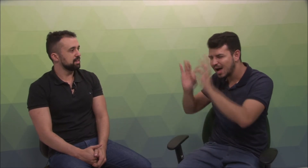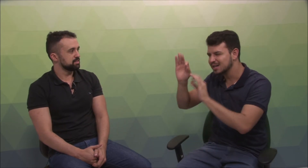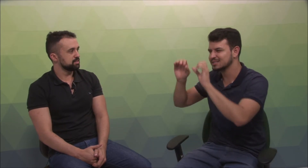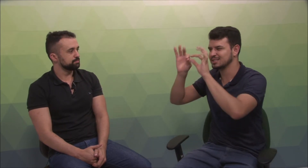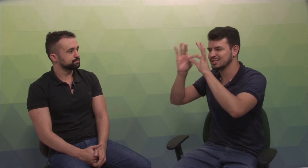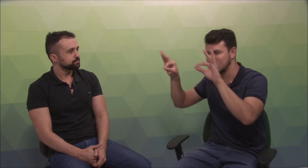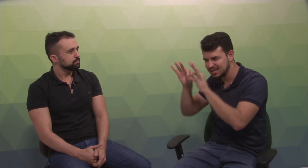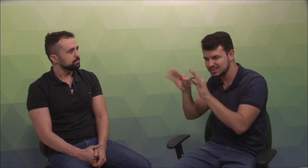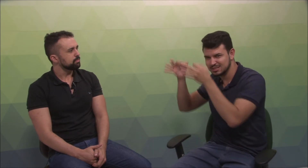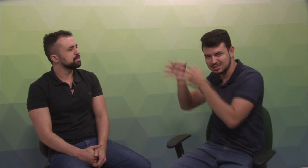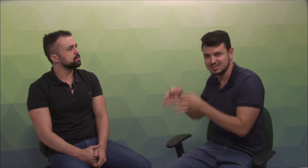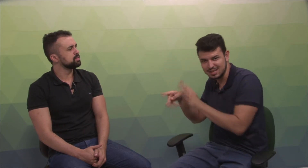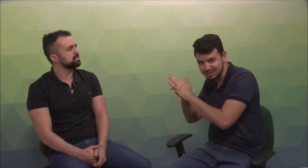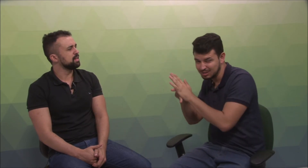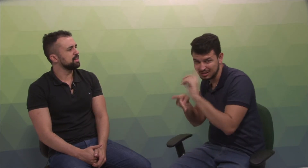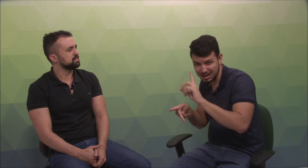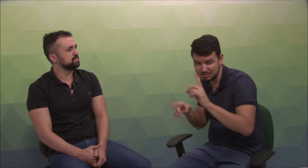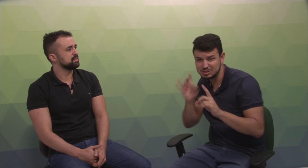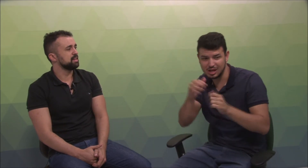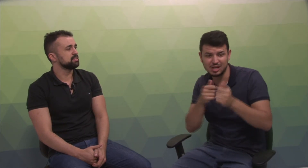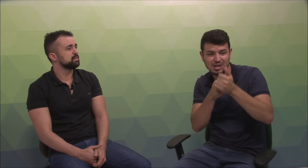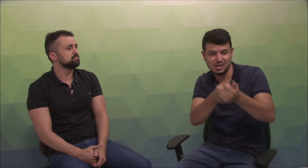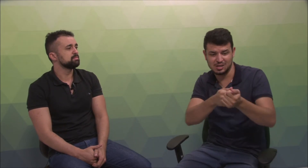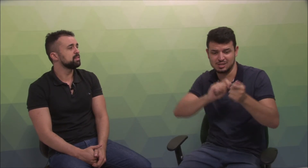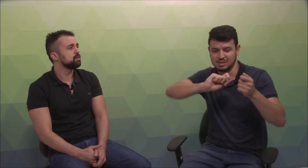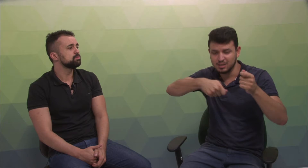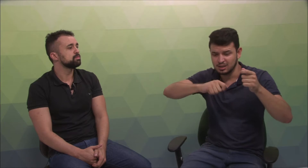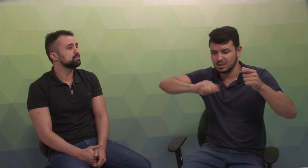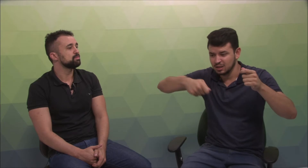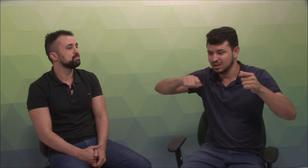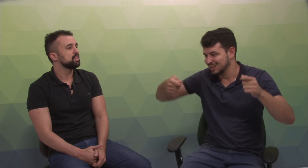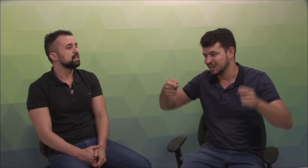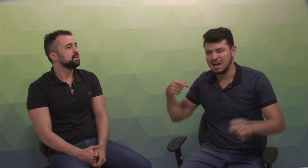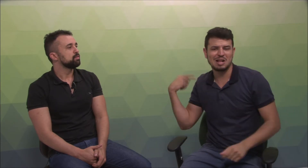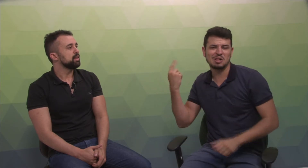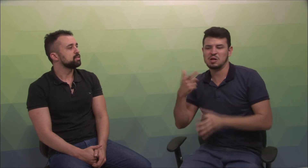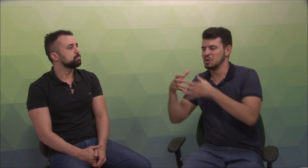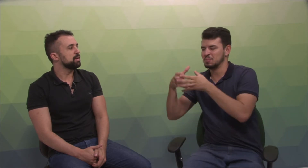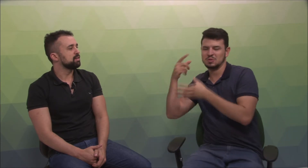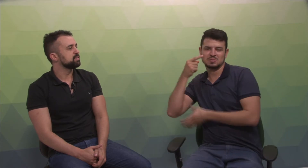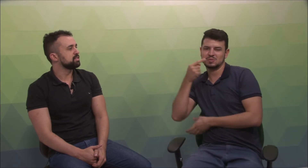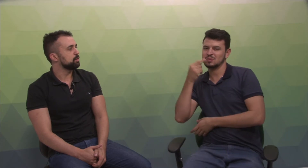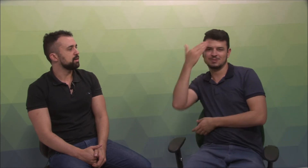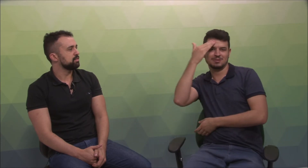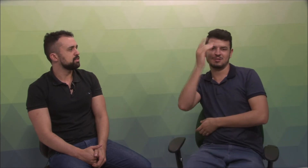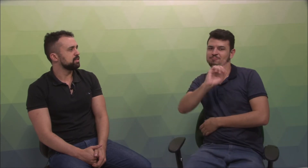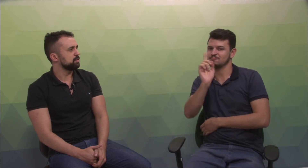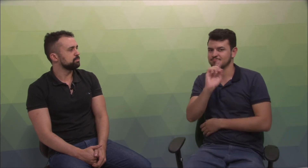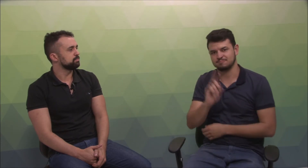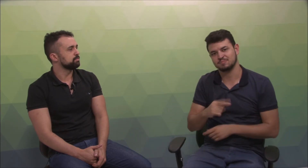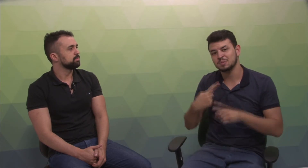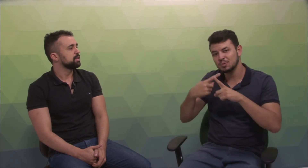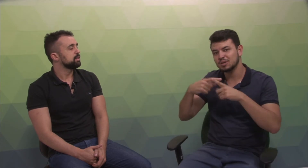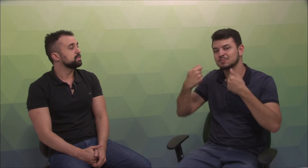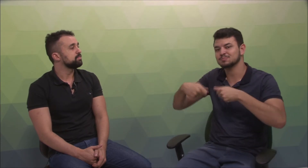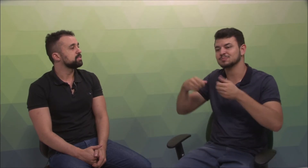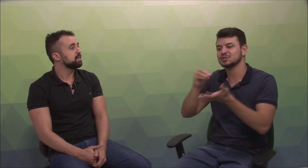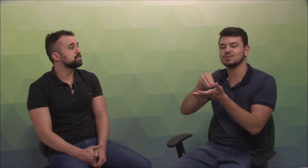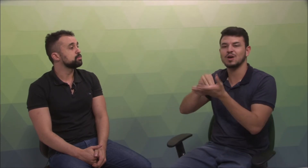equivalência. Então a sintaxe certa não é isso, palavra é sinal, palavra é sinal. Né? Se fizer assim, o surdo